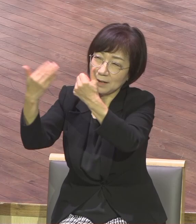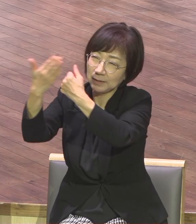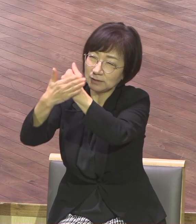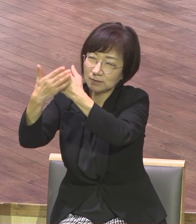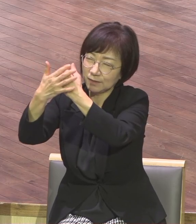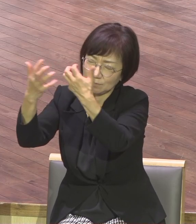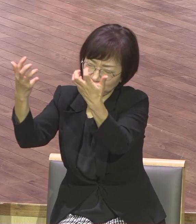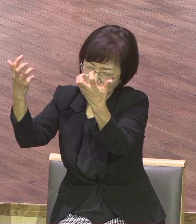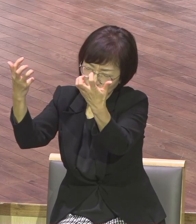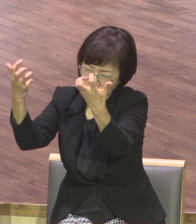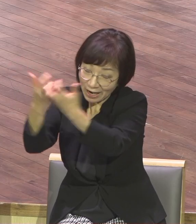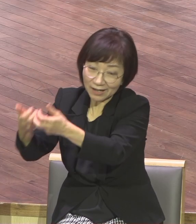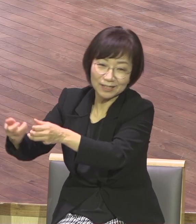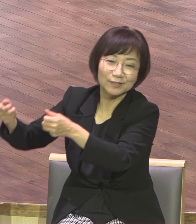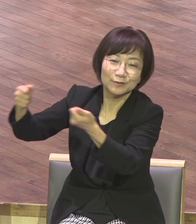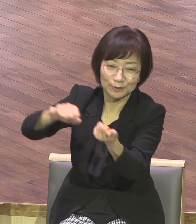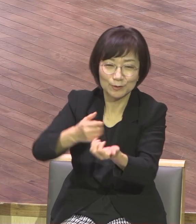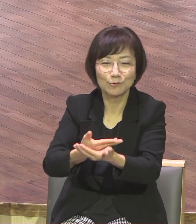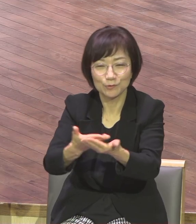풍성한 은혜가 임하지요.